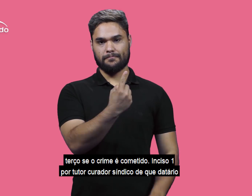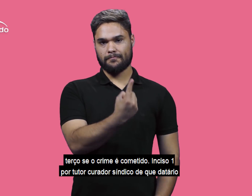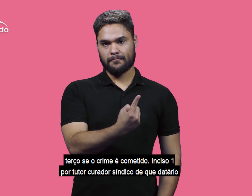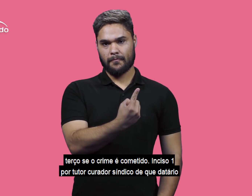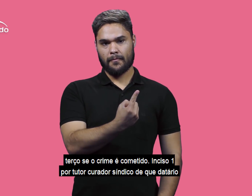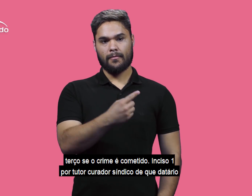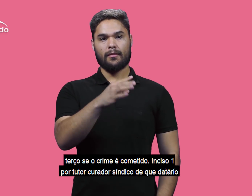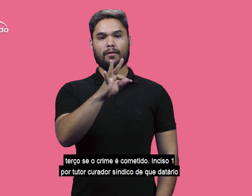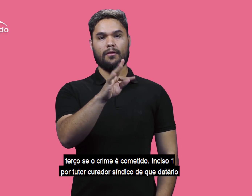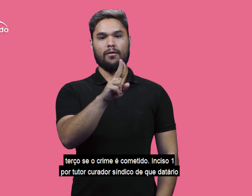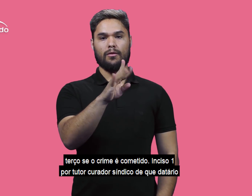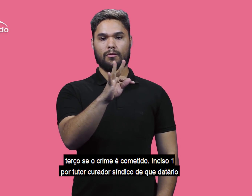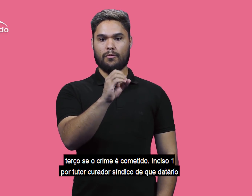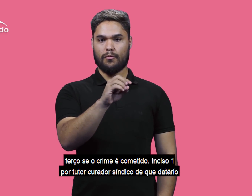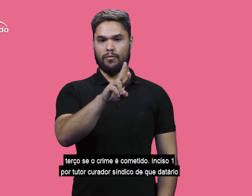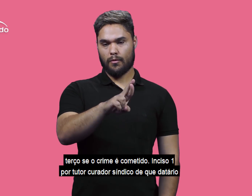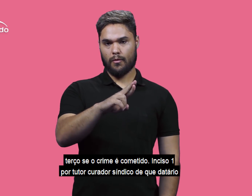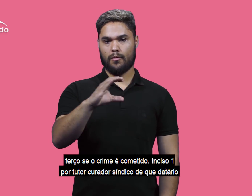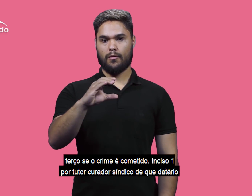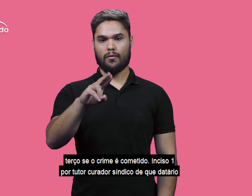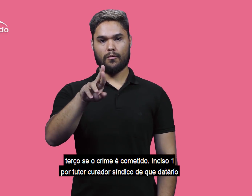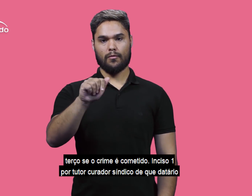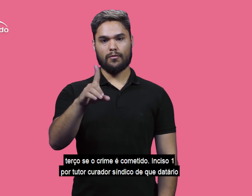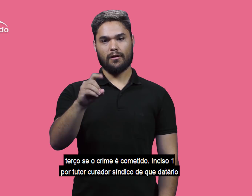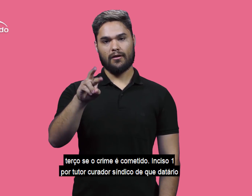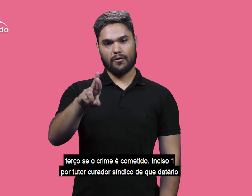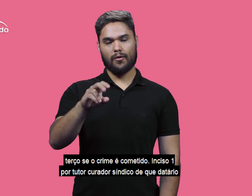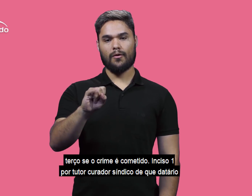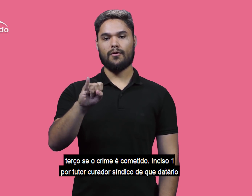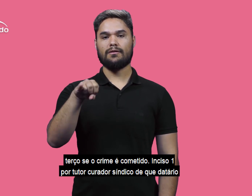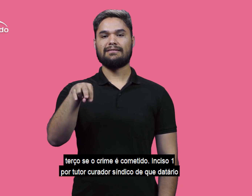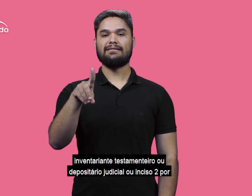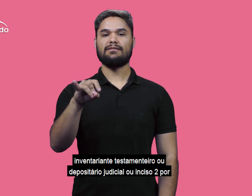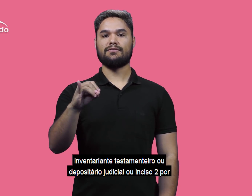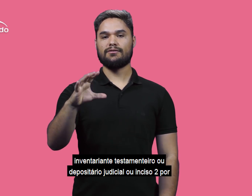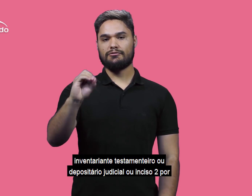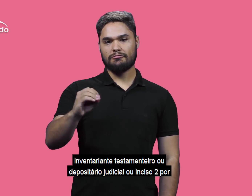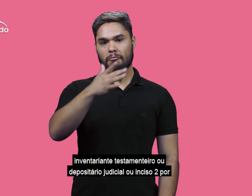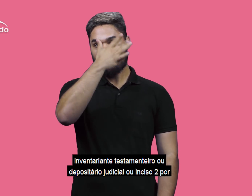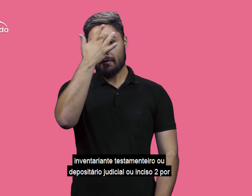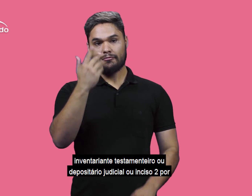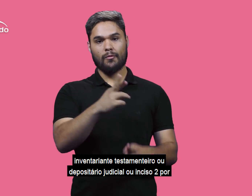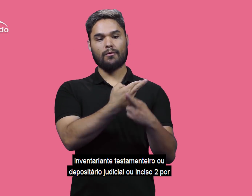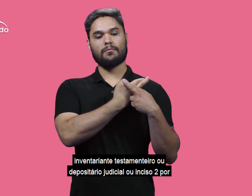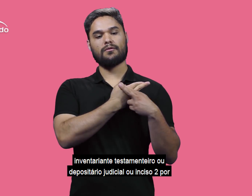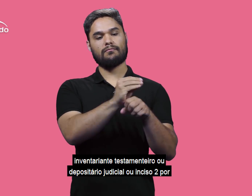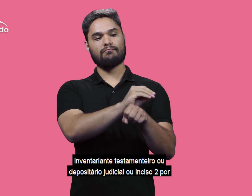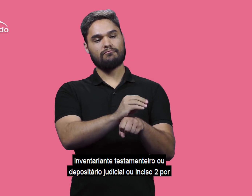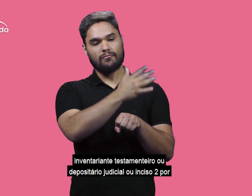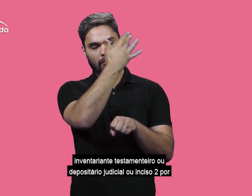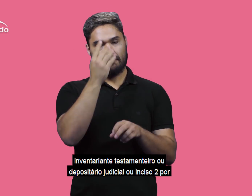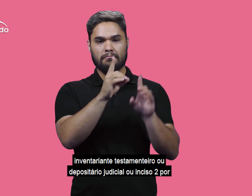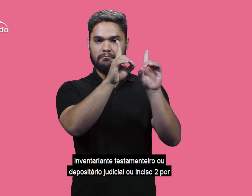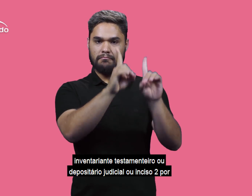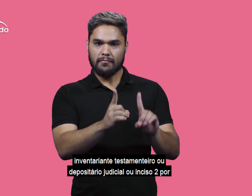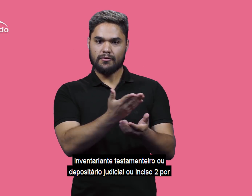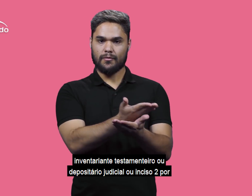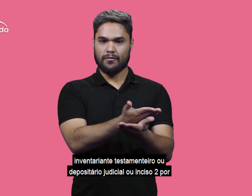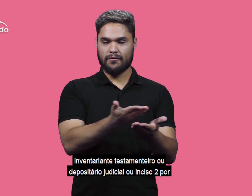tutor curador síndico e que datário inventariante testamenteiro ou depositário judicial